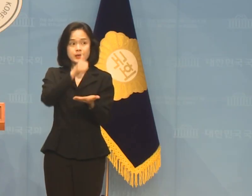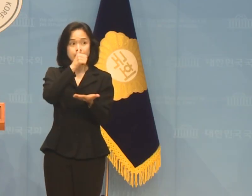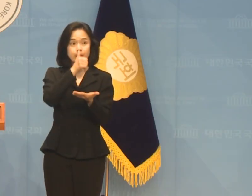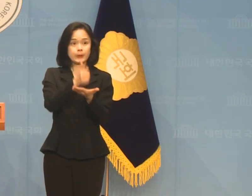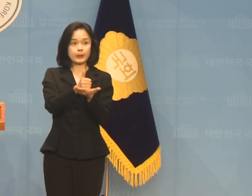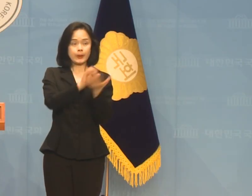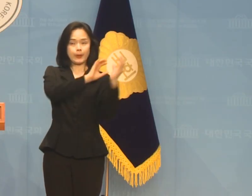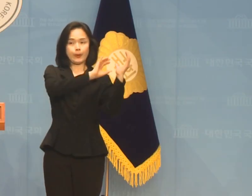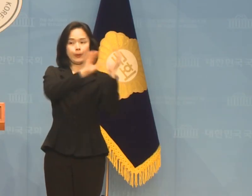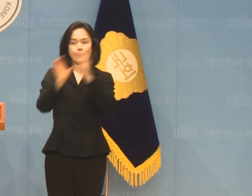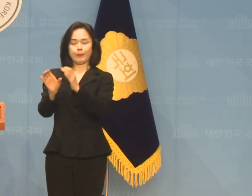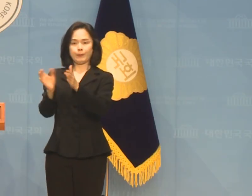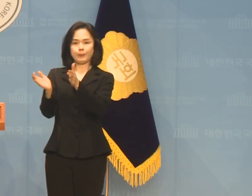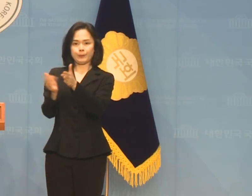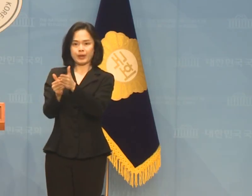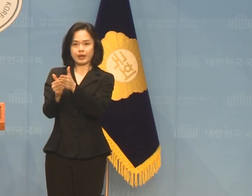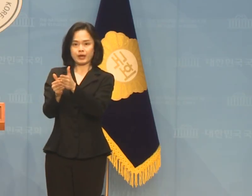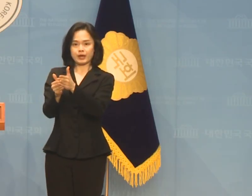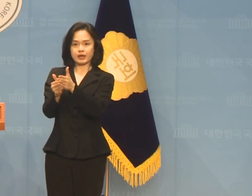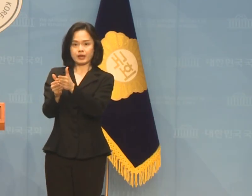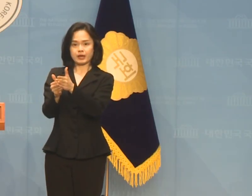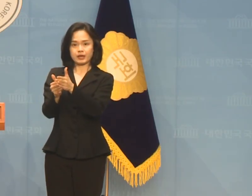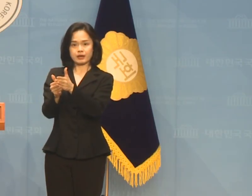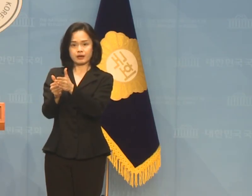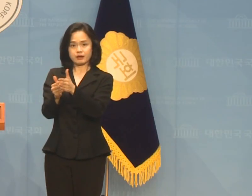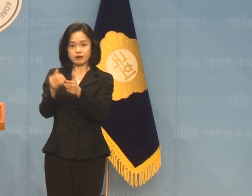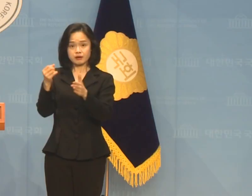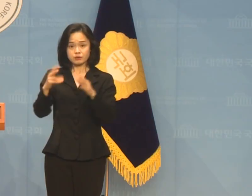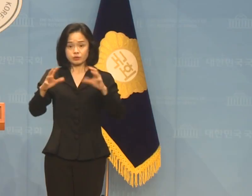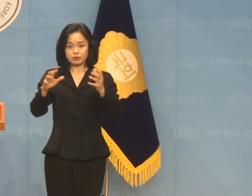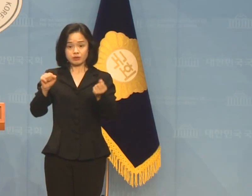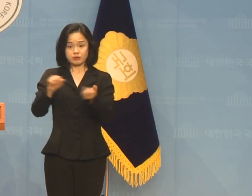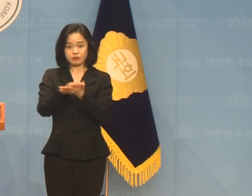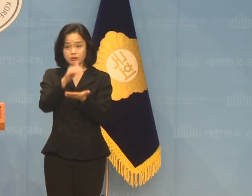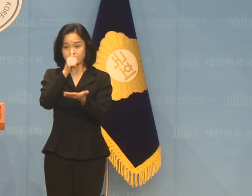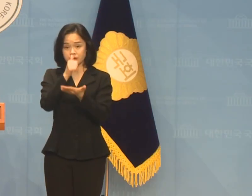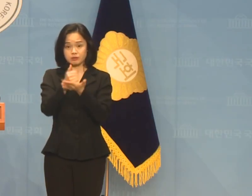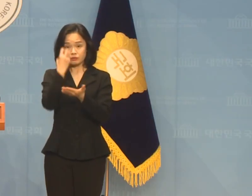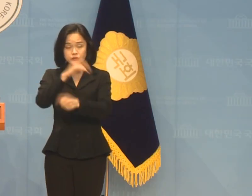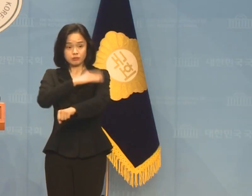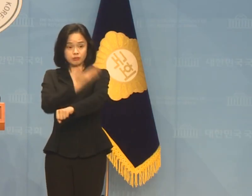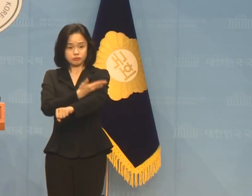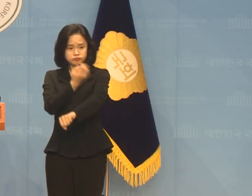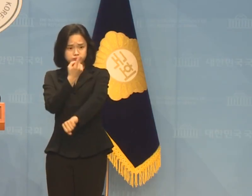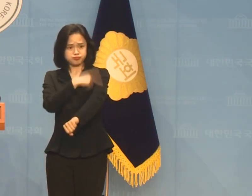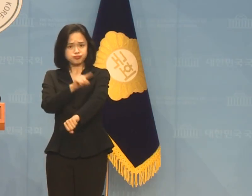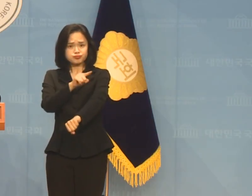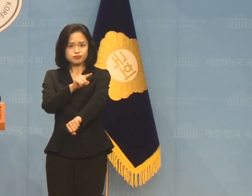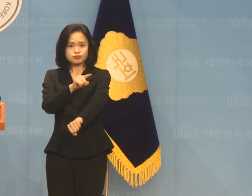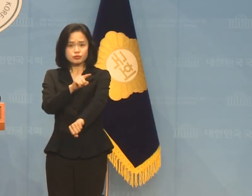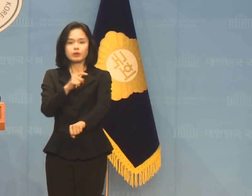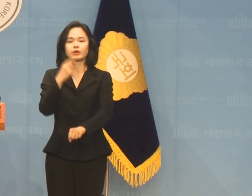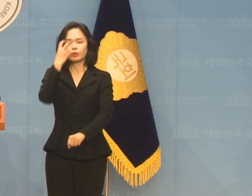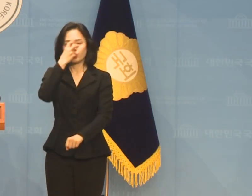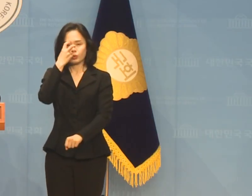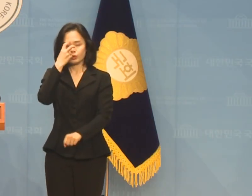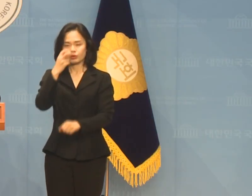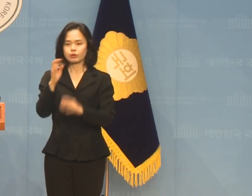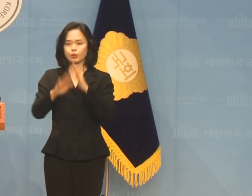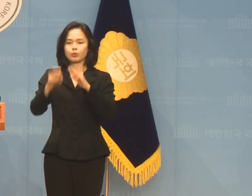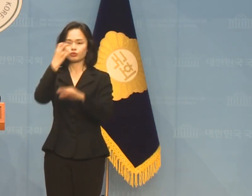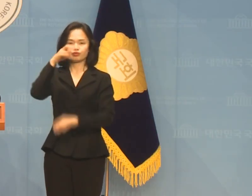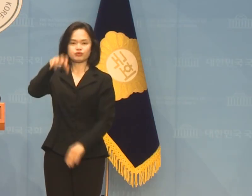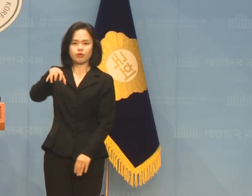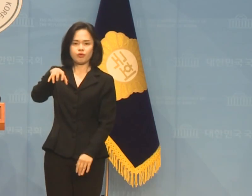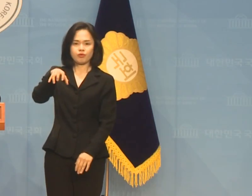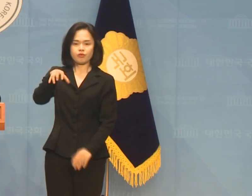씌우고, 또 내란죄 수사 권한도 없는 공수처를 내세워서 대통령에 대해 내란죄